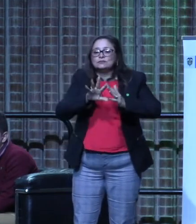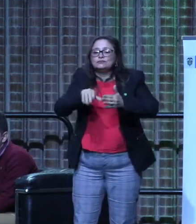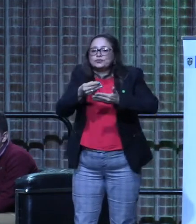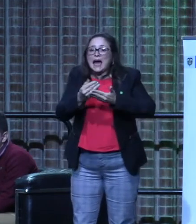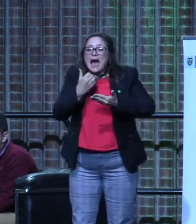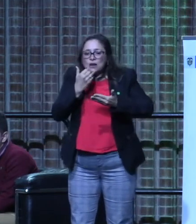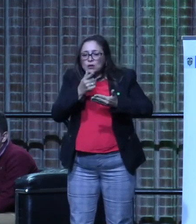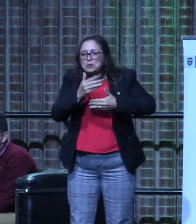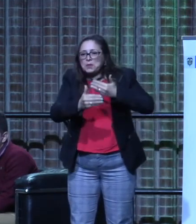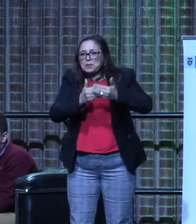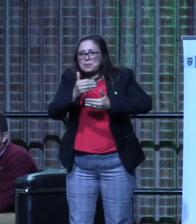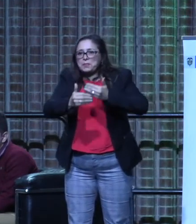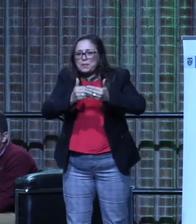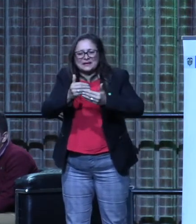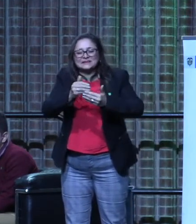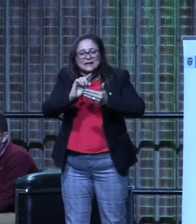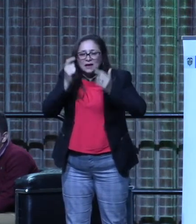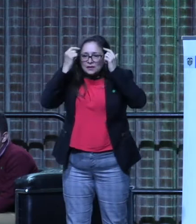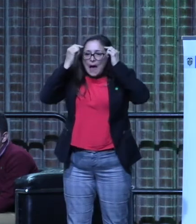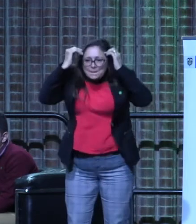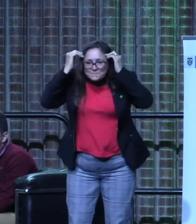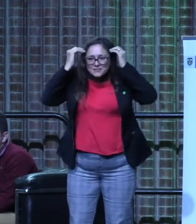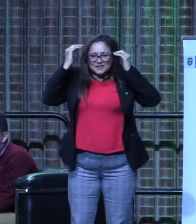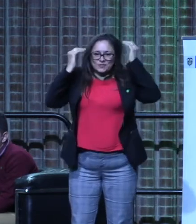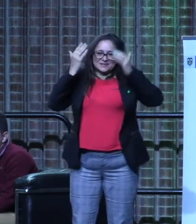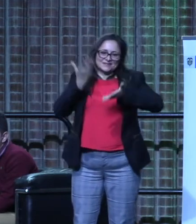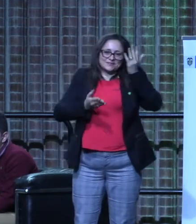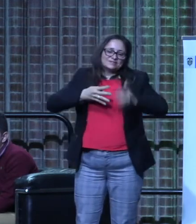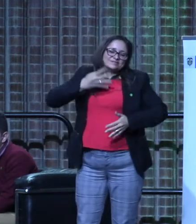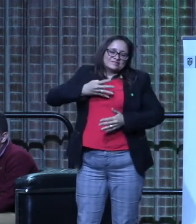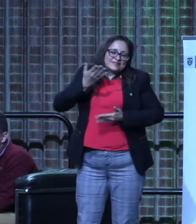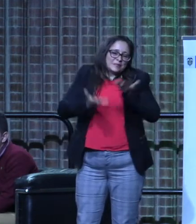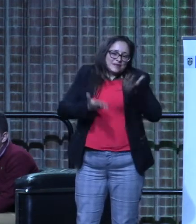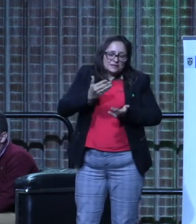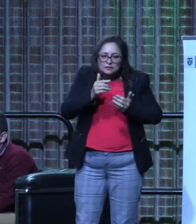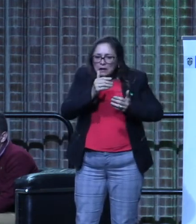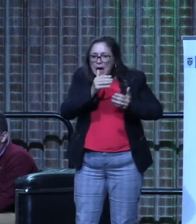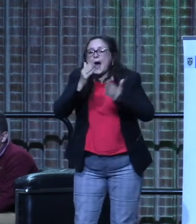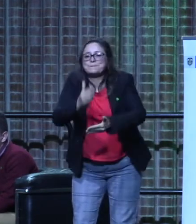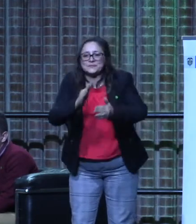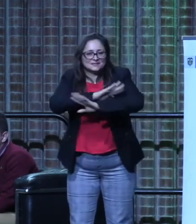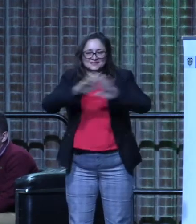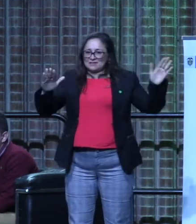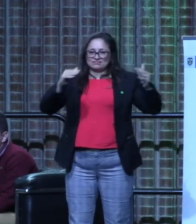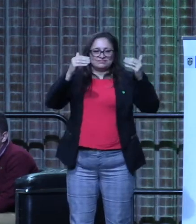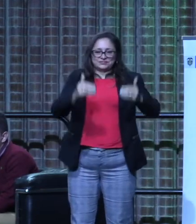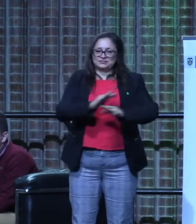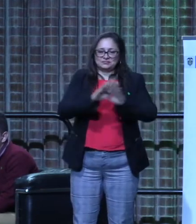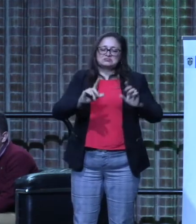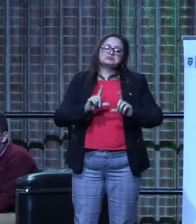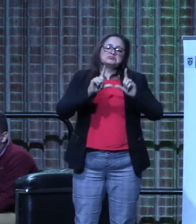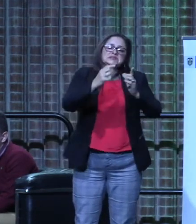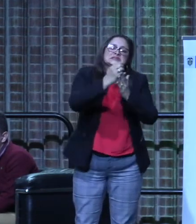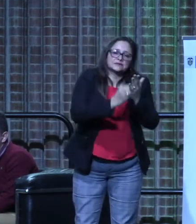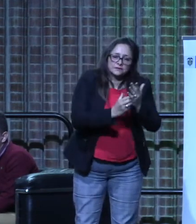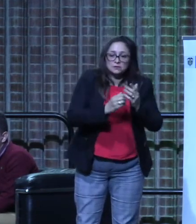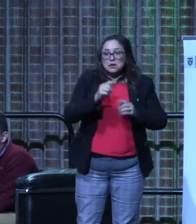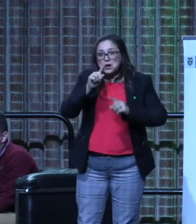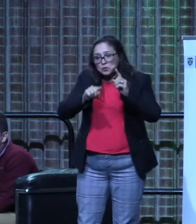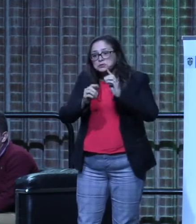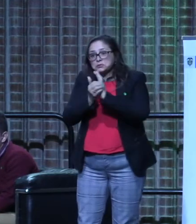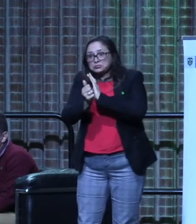que mejore sus competencias, dando así como resultado no solamente este conocimiento, sino el desarrollo de las